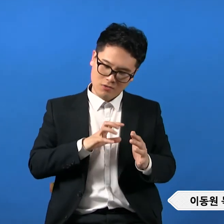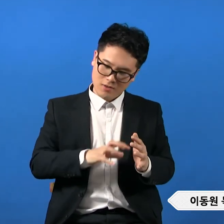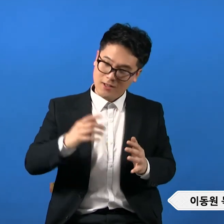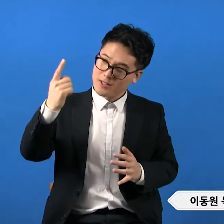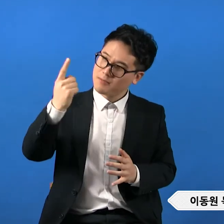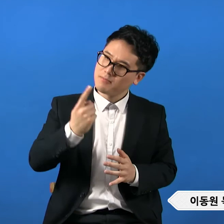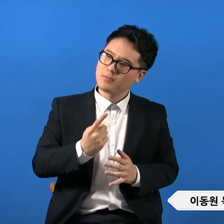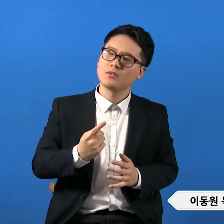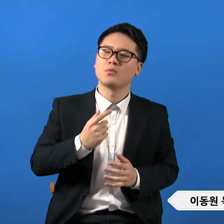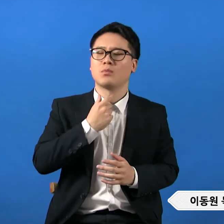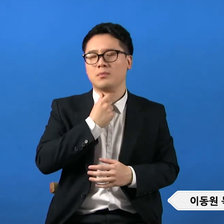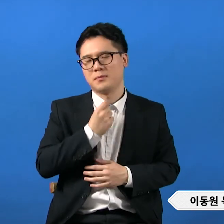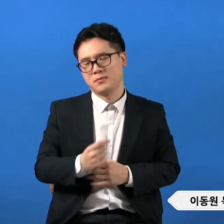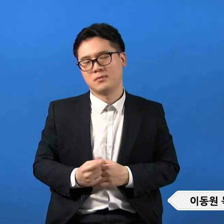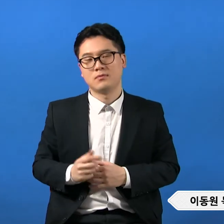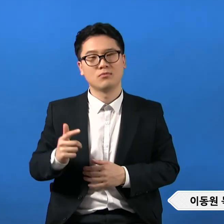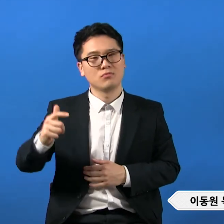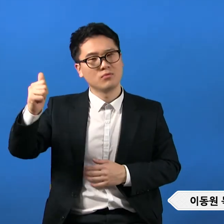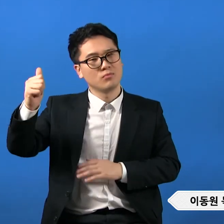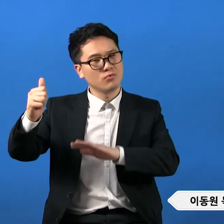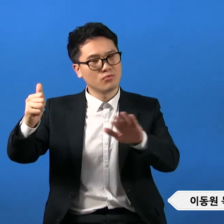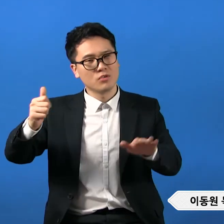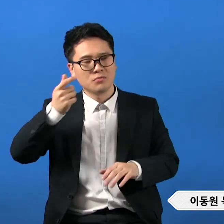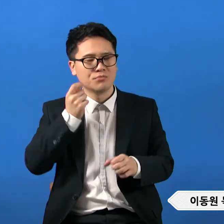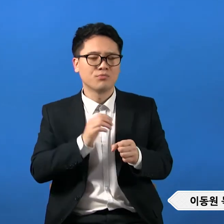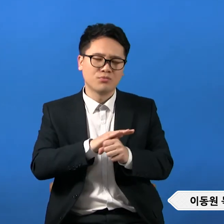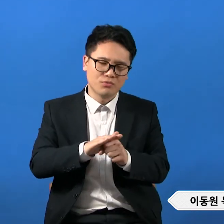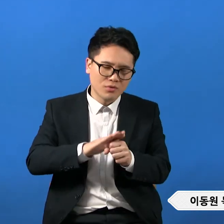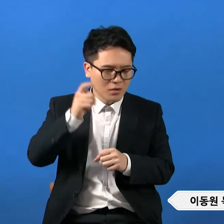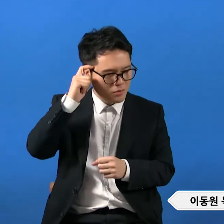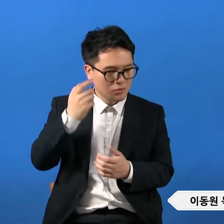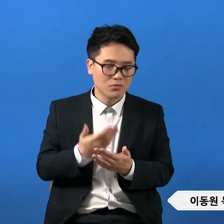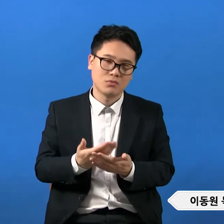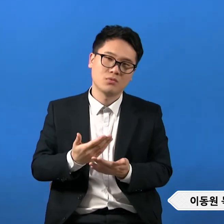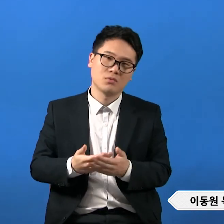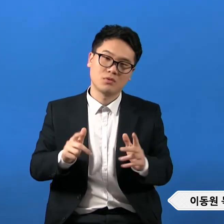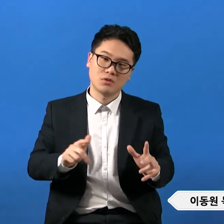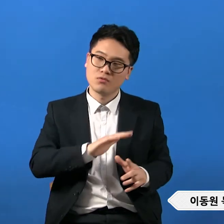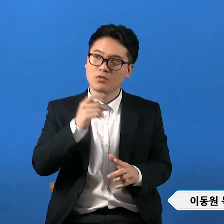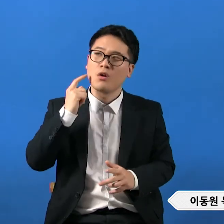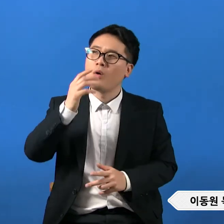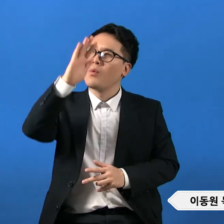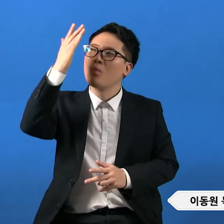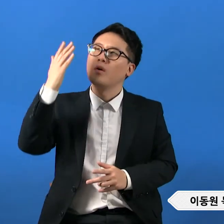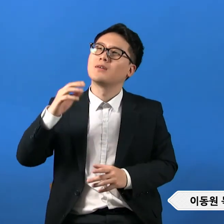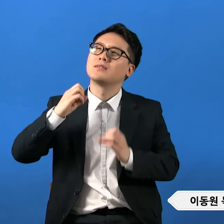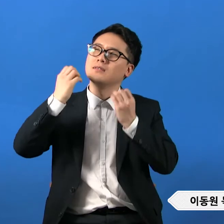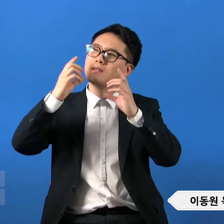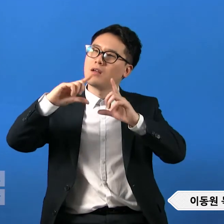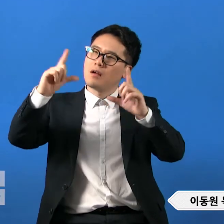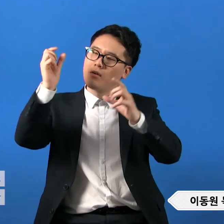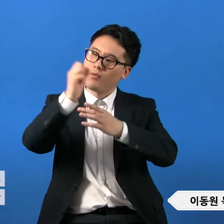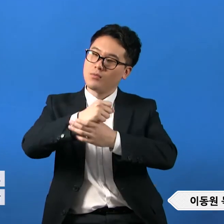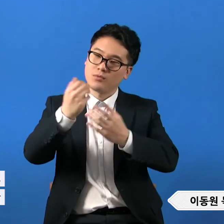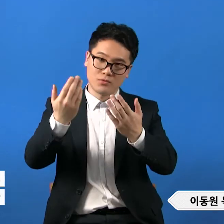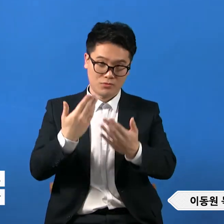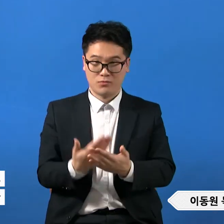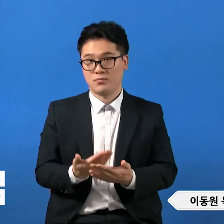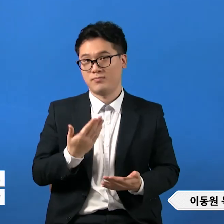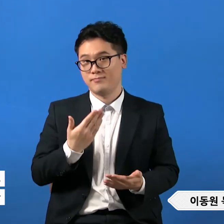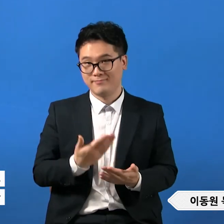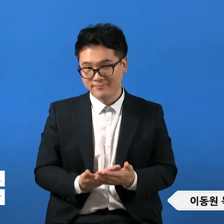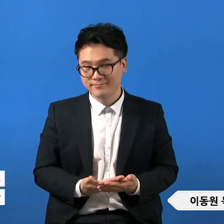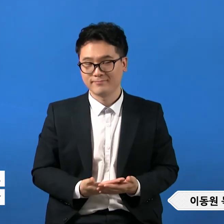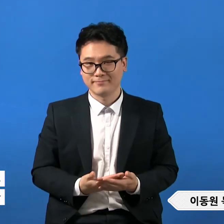축원합니다. 주여, 우리를 불쌍히 여기시고 이제 우리에게 영광스러운 그 새날을 허락해